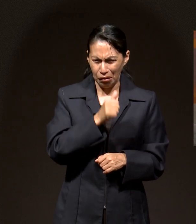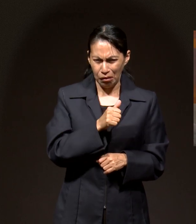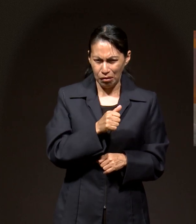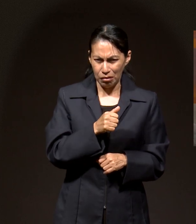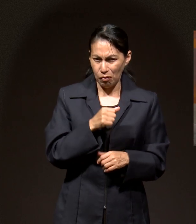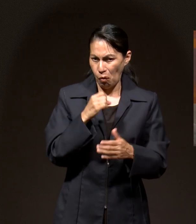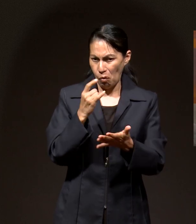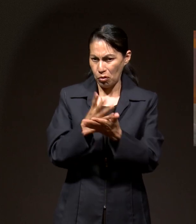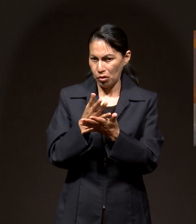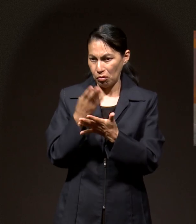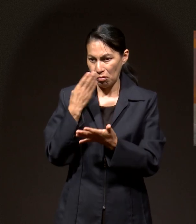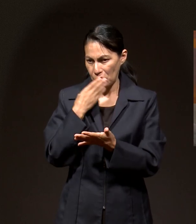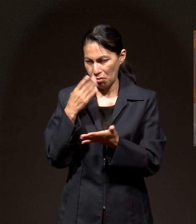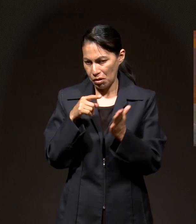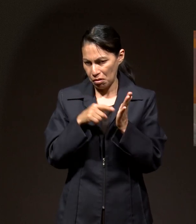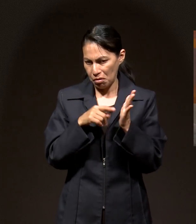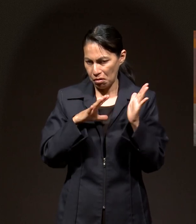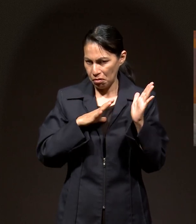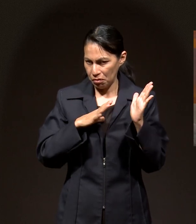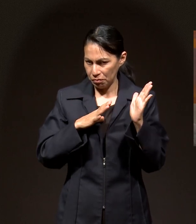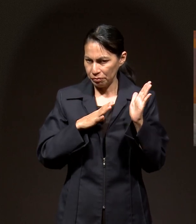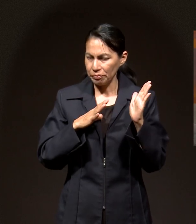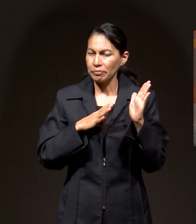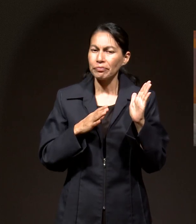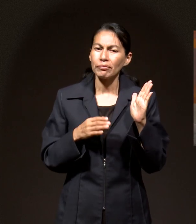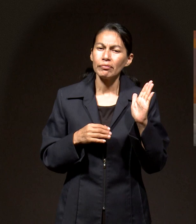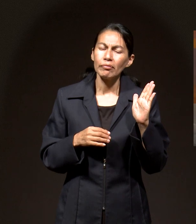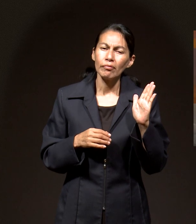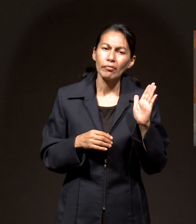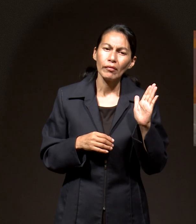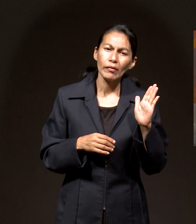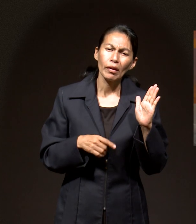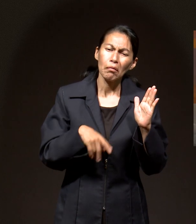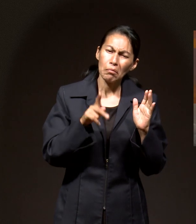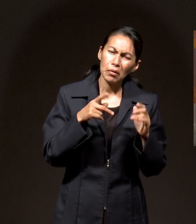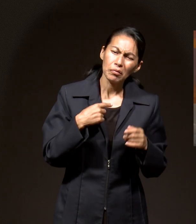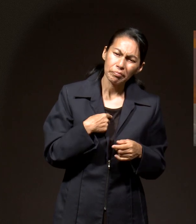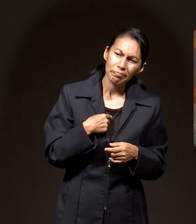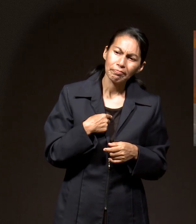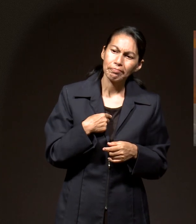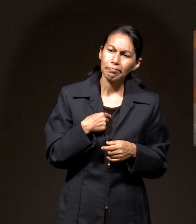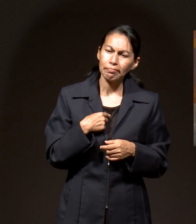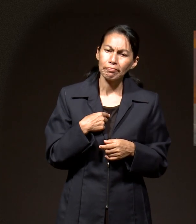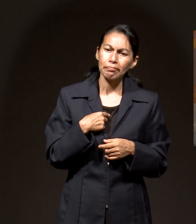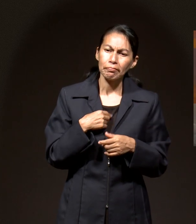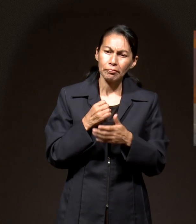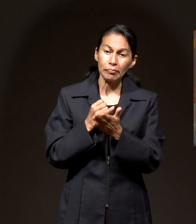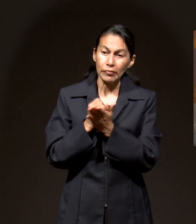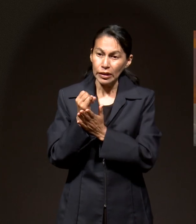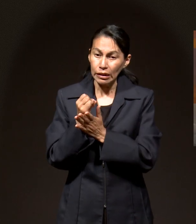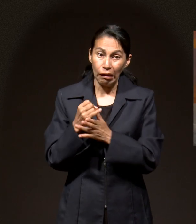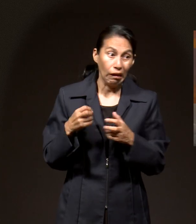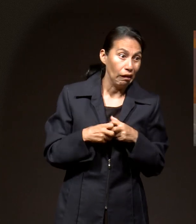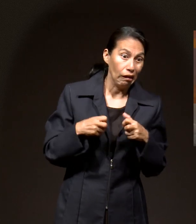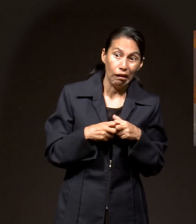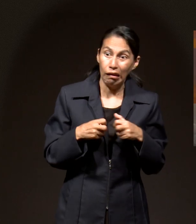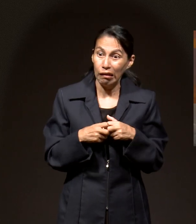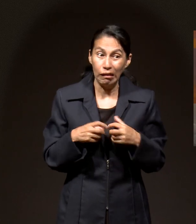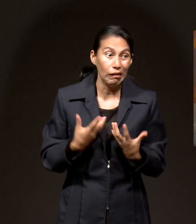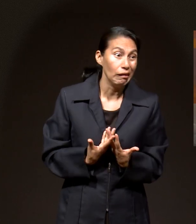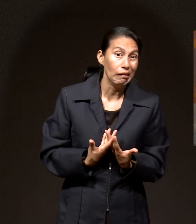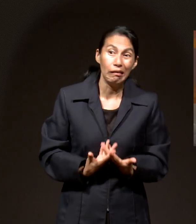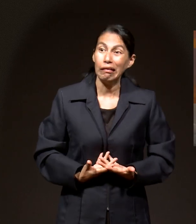más que los antecedentes bíblicos que conocemos, pero yo decidí en ese momento no